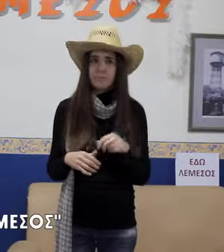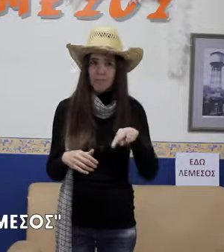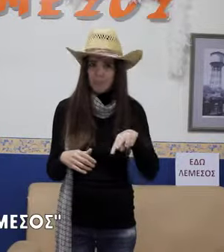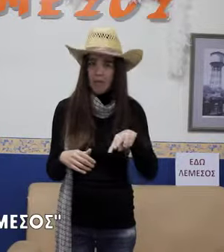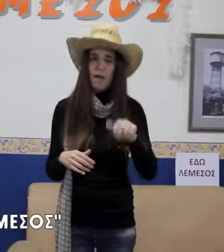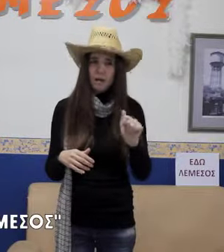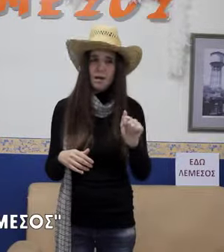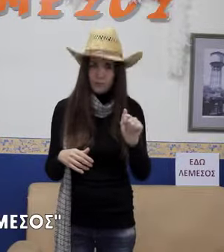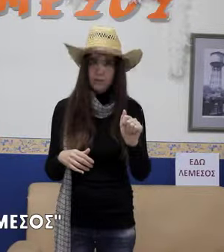S-S-T-L.